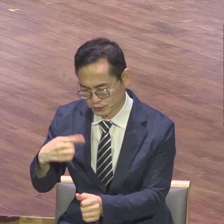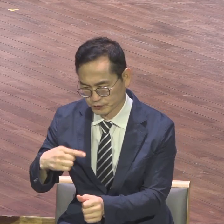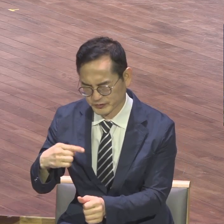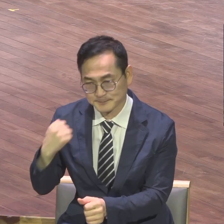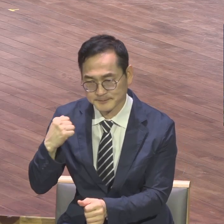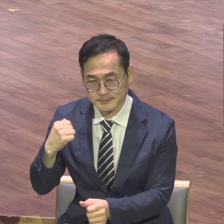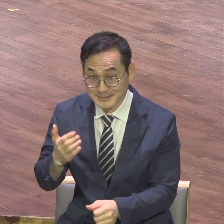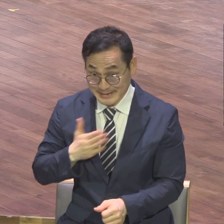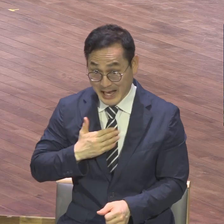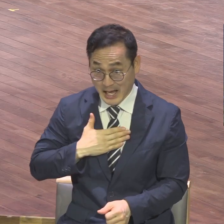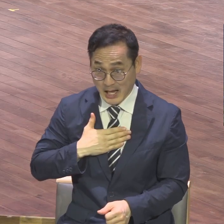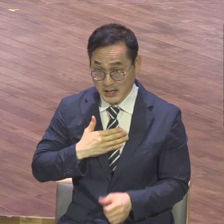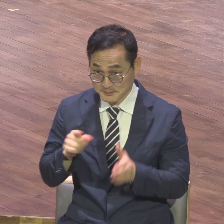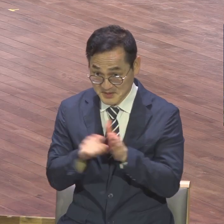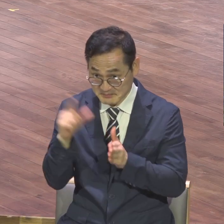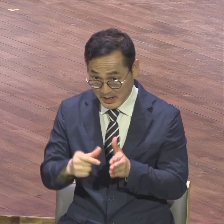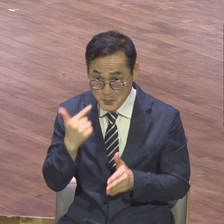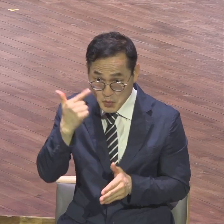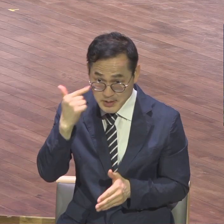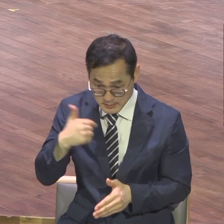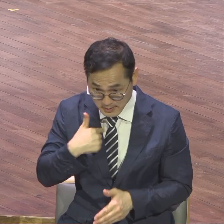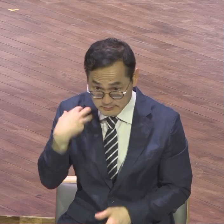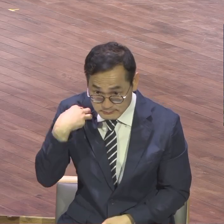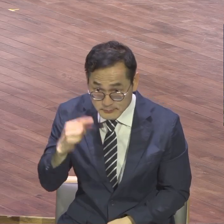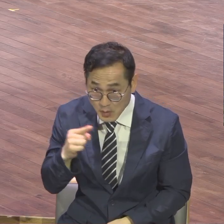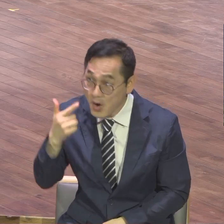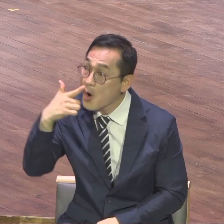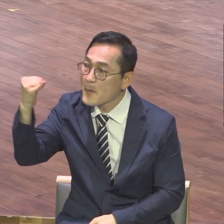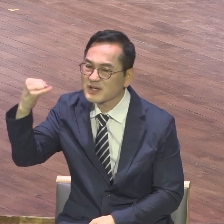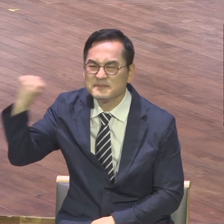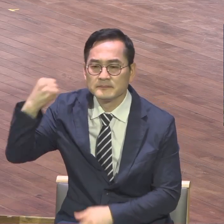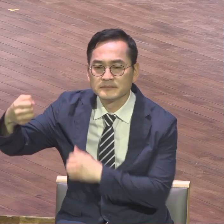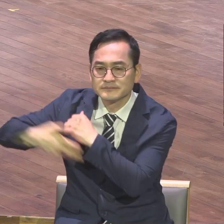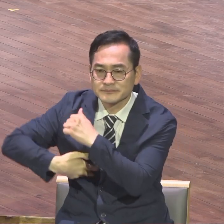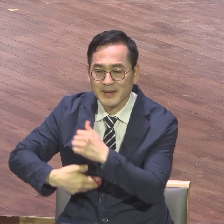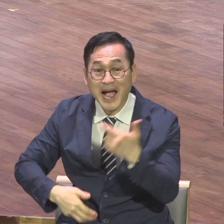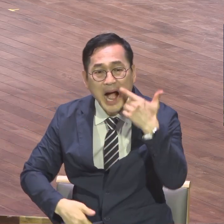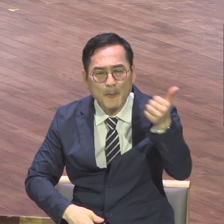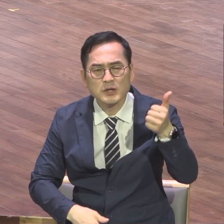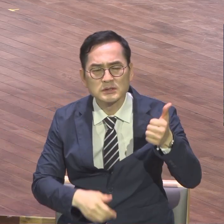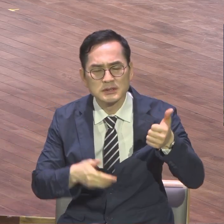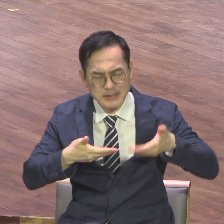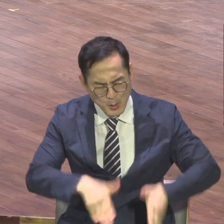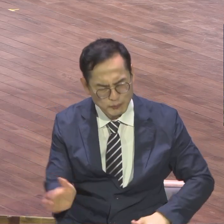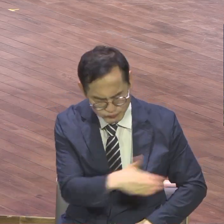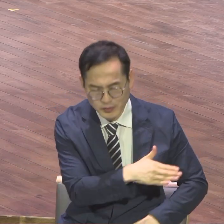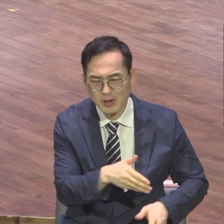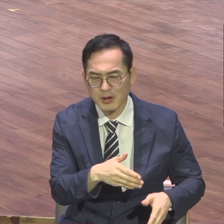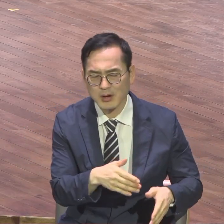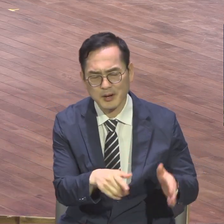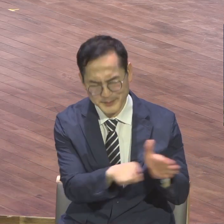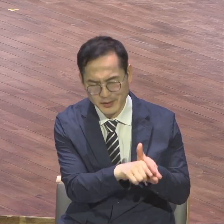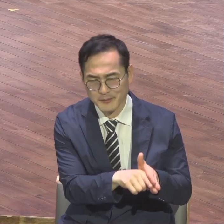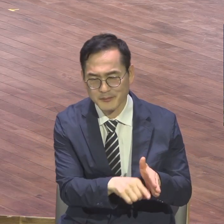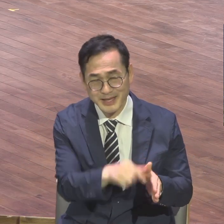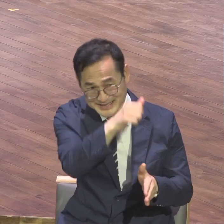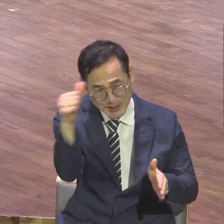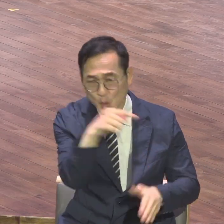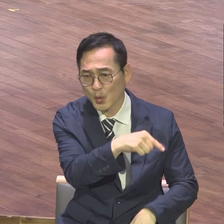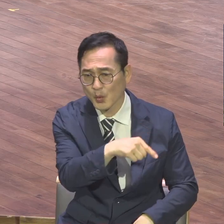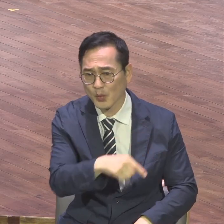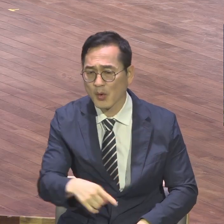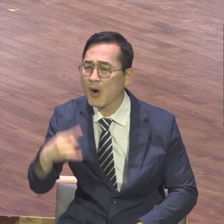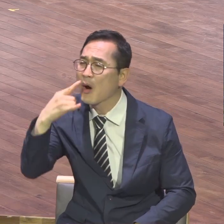뭐 어머니 영향 거의 100% 보면 돼. 100%. 우리 아버지는 모태신앙입니다. 장로 아들이요. 우리 어머니는 8살,